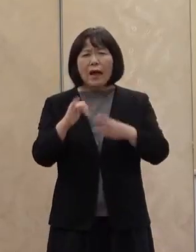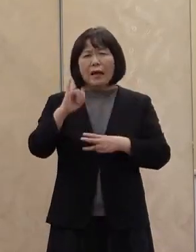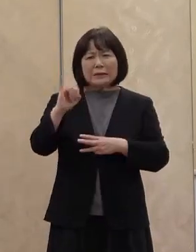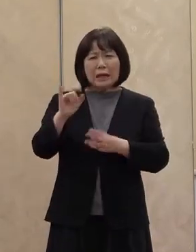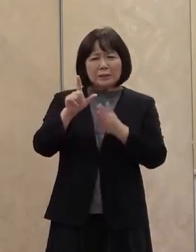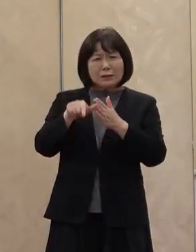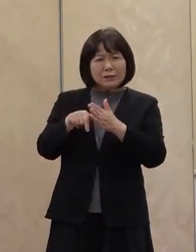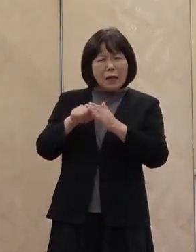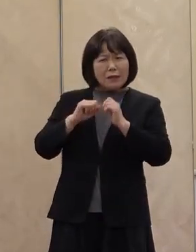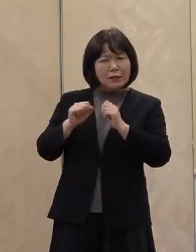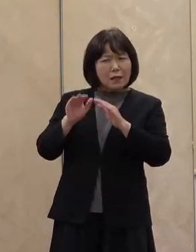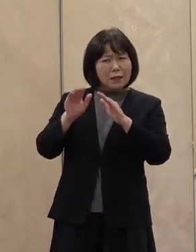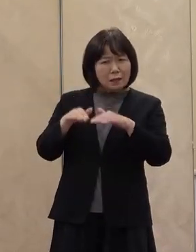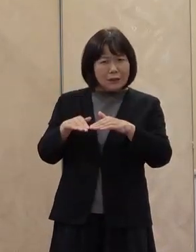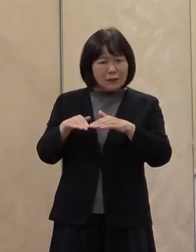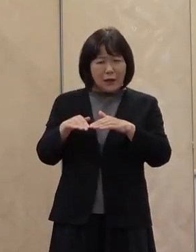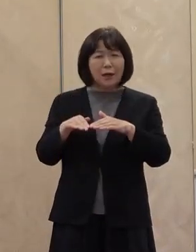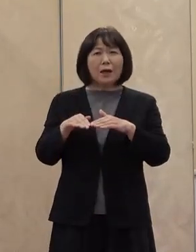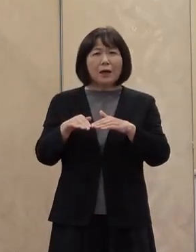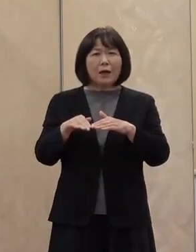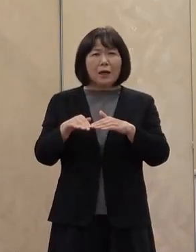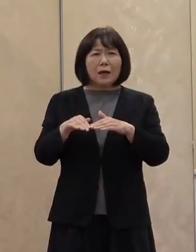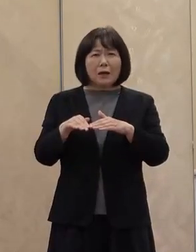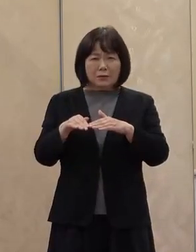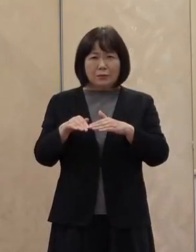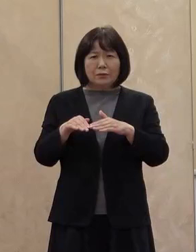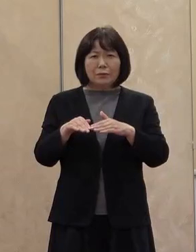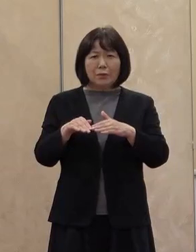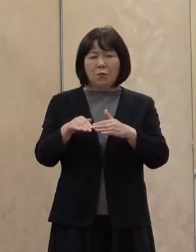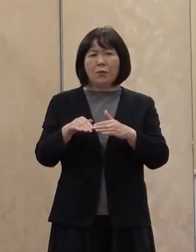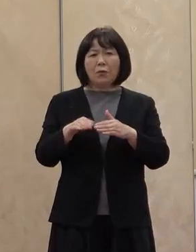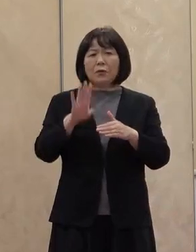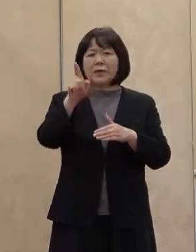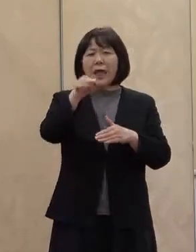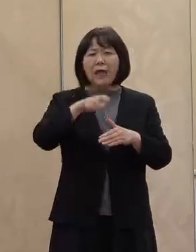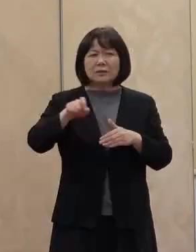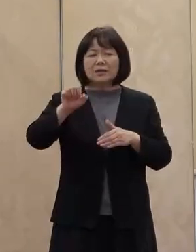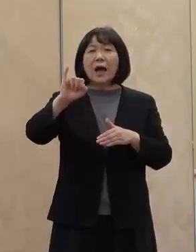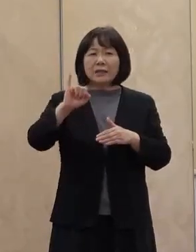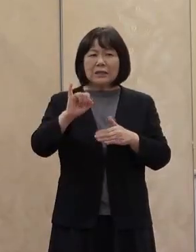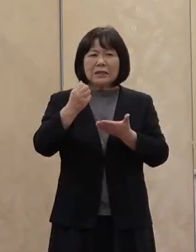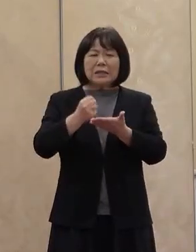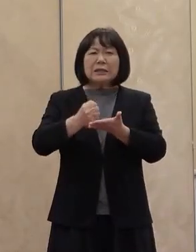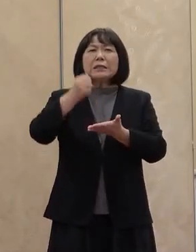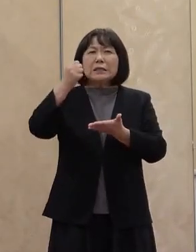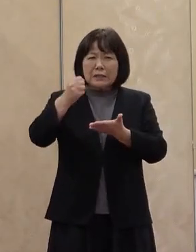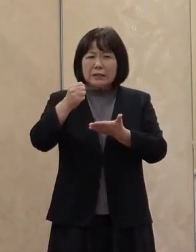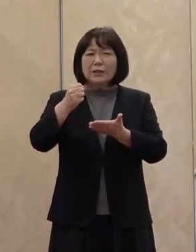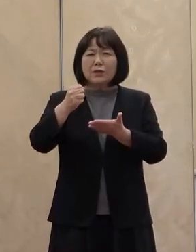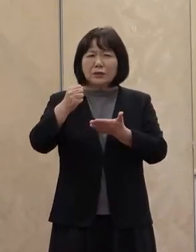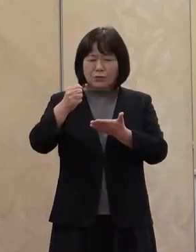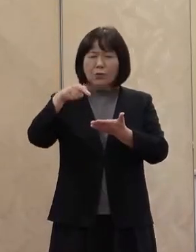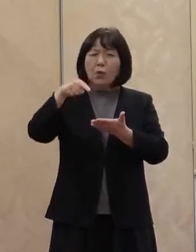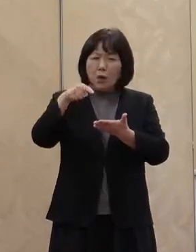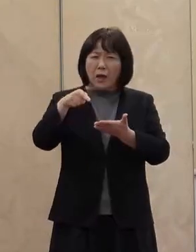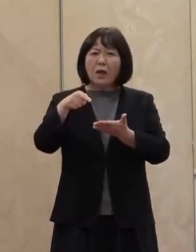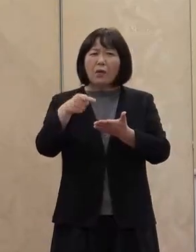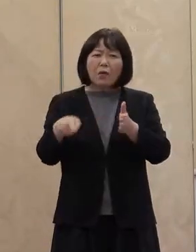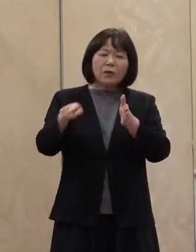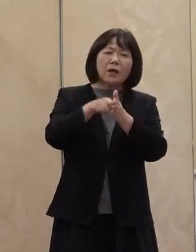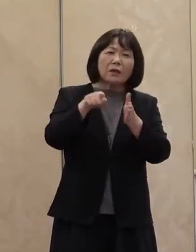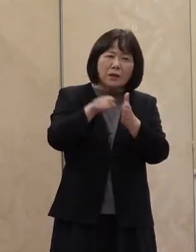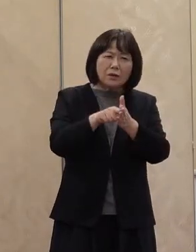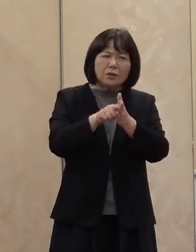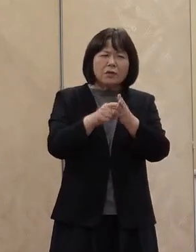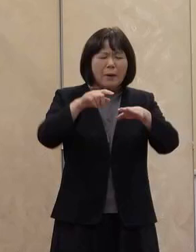った減災基金の食いつぶし、その埋め立てで270億円現金で入れているわけですけど、この厳しい状